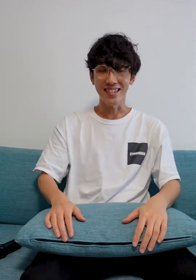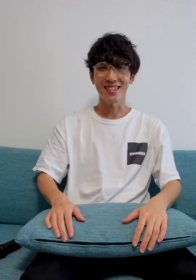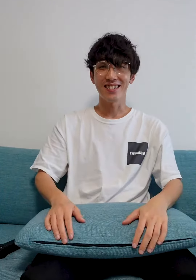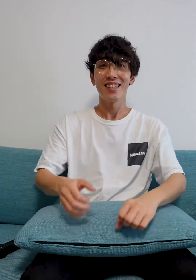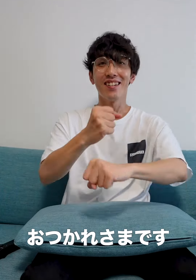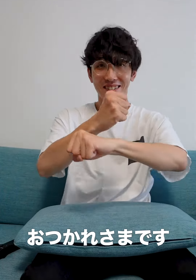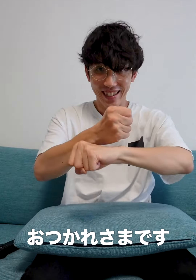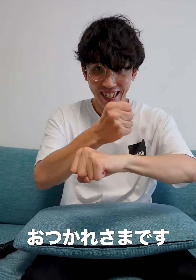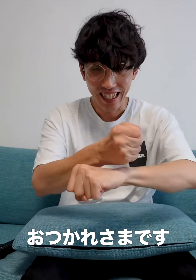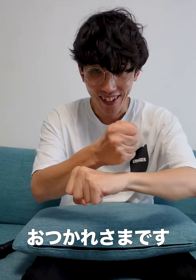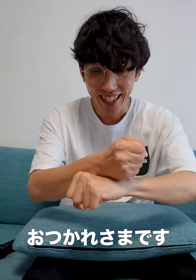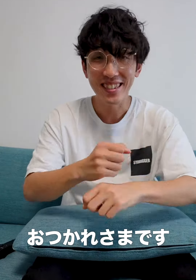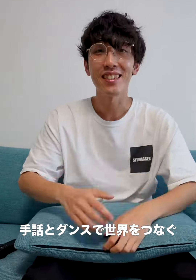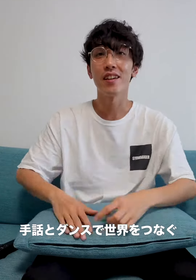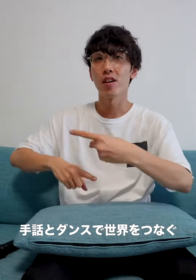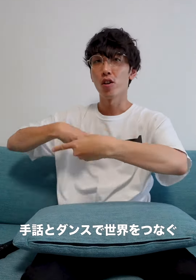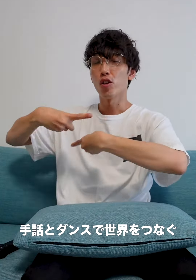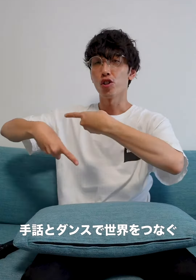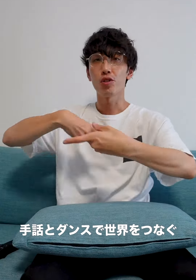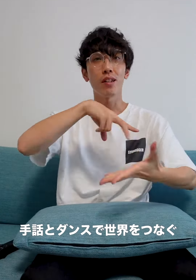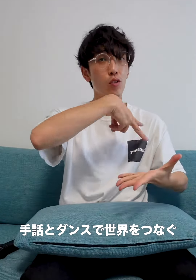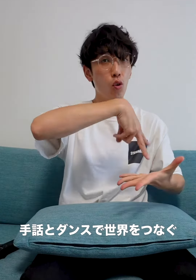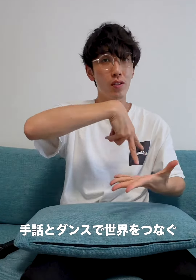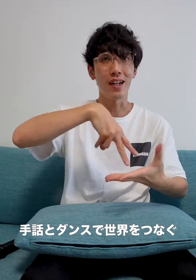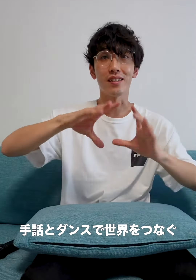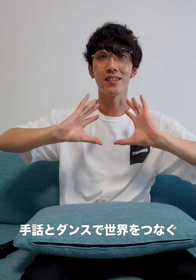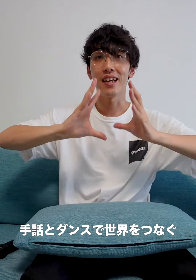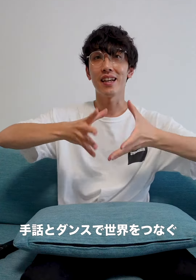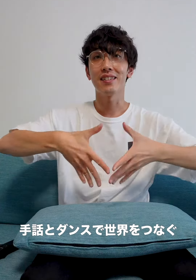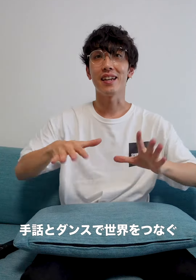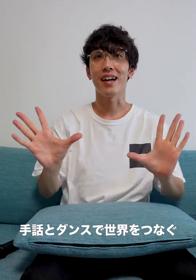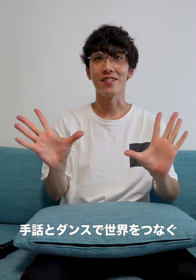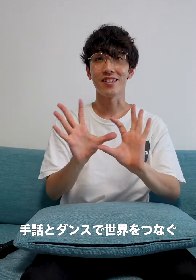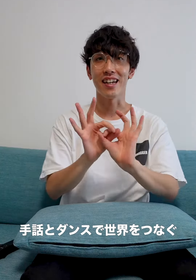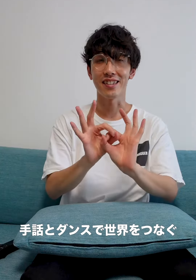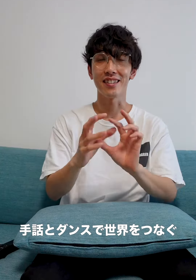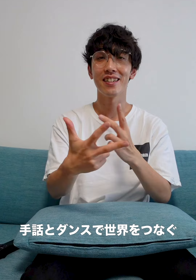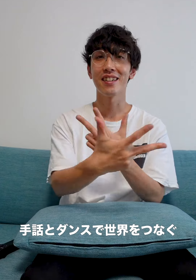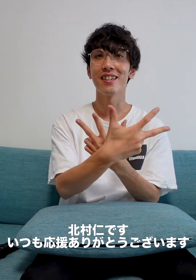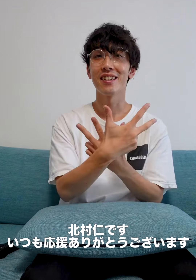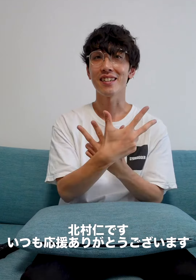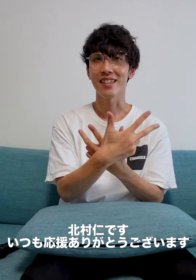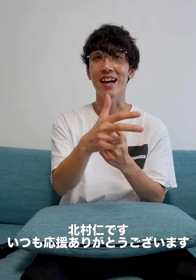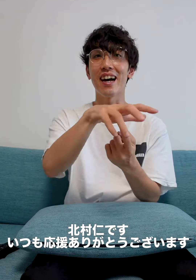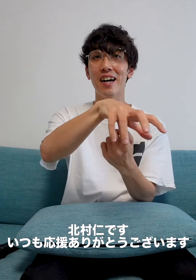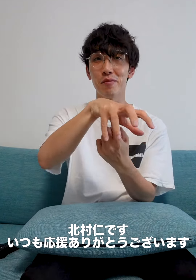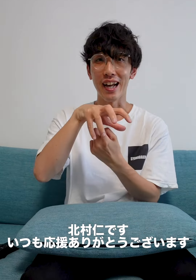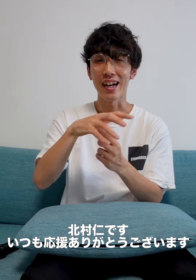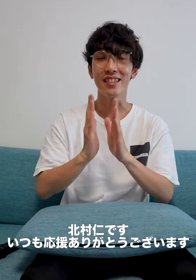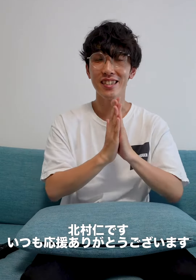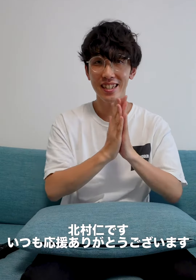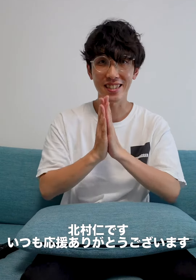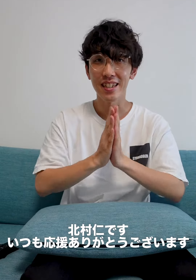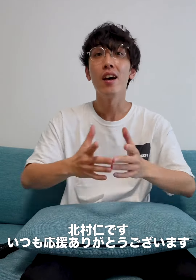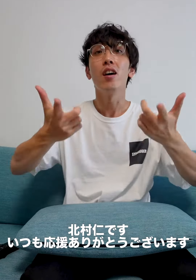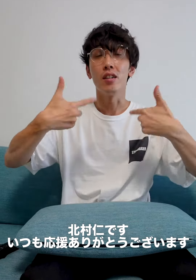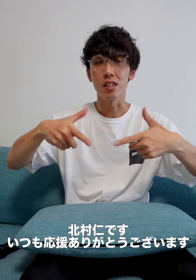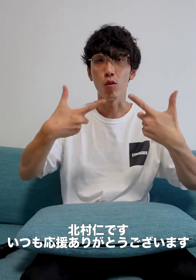はい、お疲れ様です。手話とダンスで世界をつなぐ北村仁です。いつもいつ